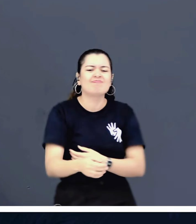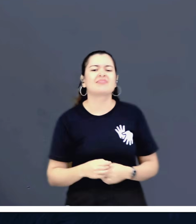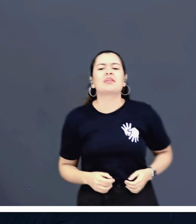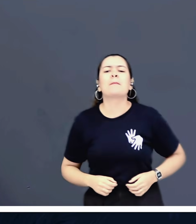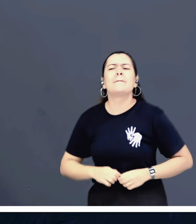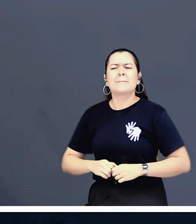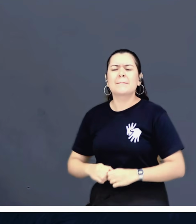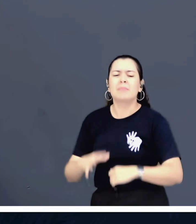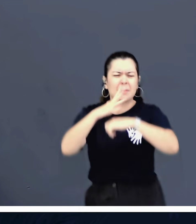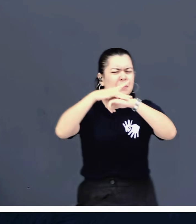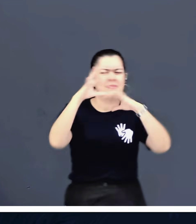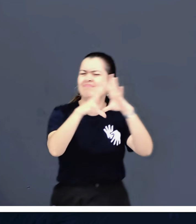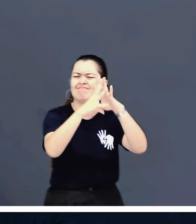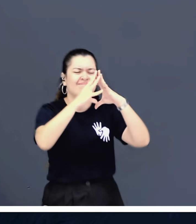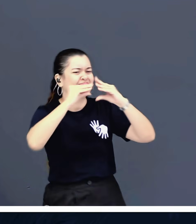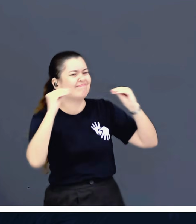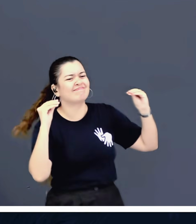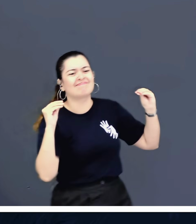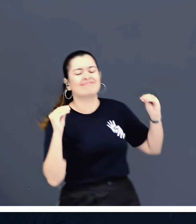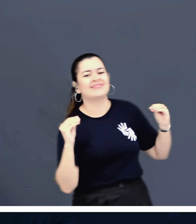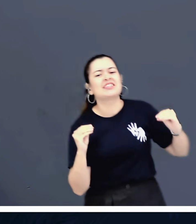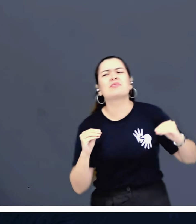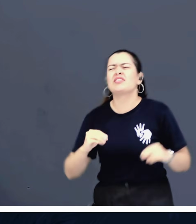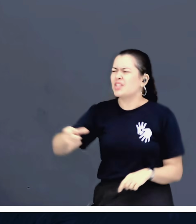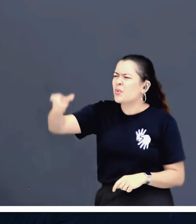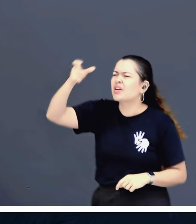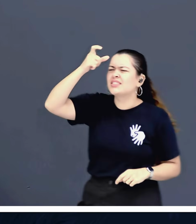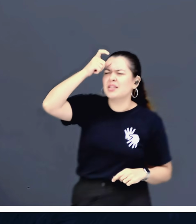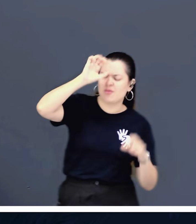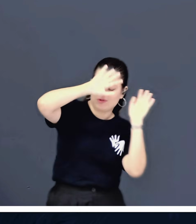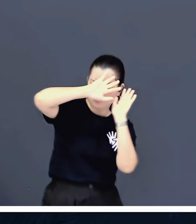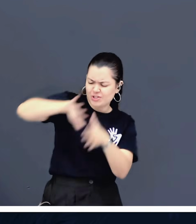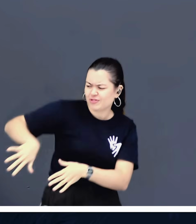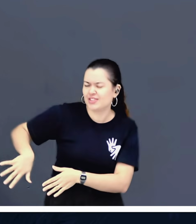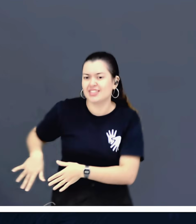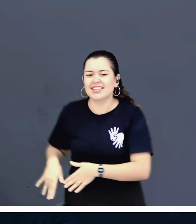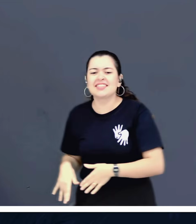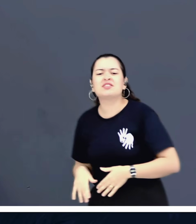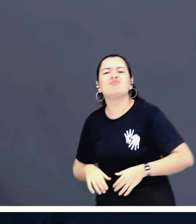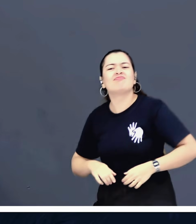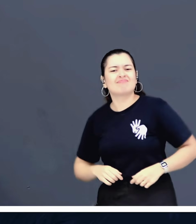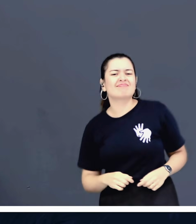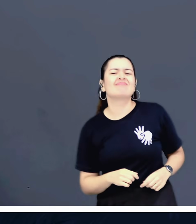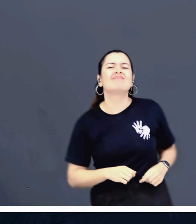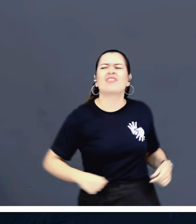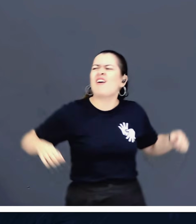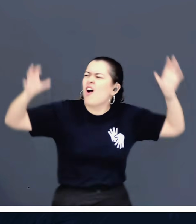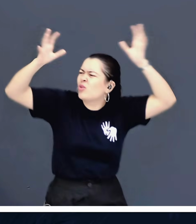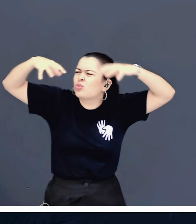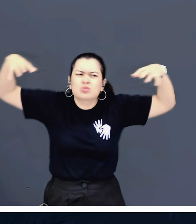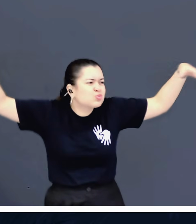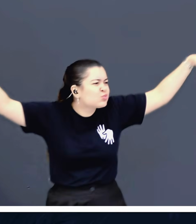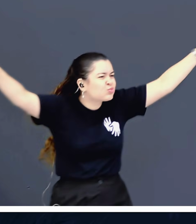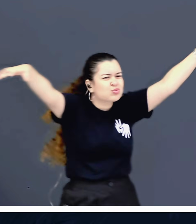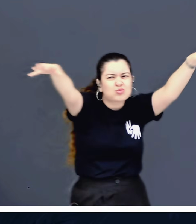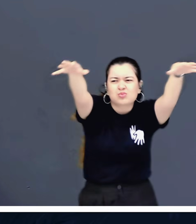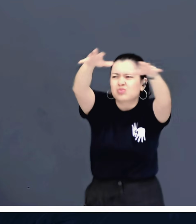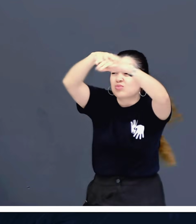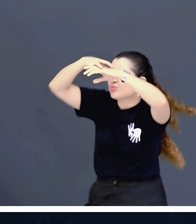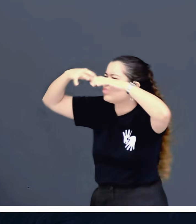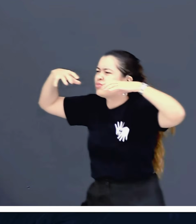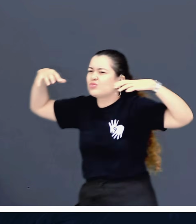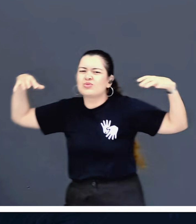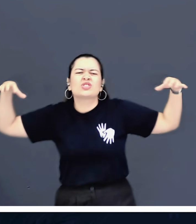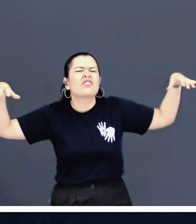você. Sem poder pra fazer enfermidade desaparecer, pra fazer o inimigo fugir de você. Uma nuvem de vitória está sobre a igreja.